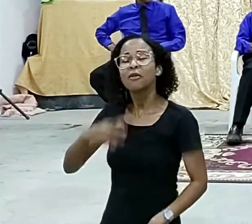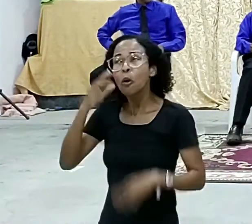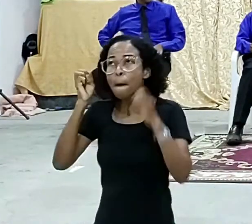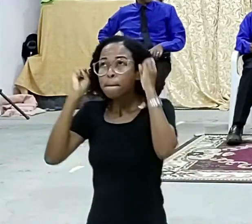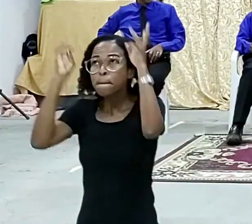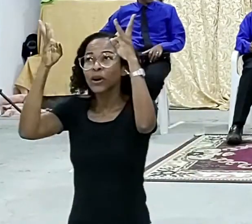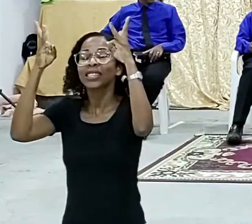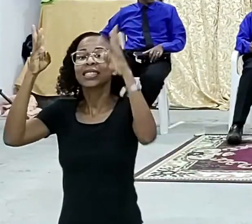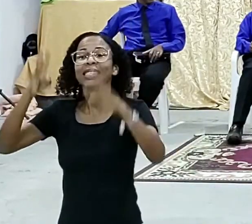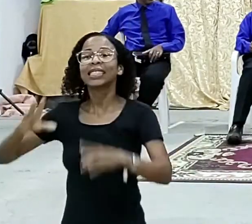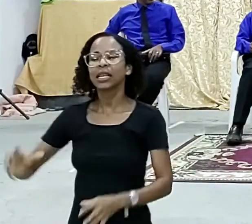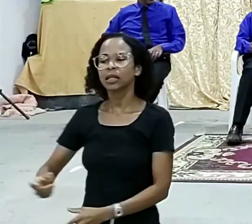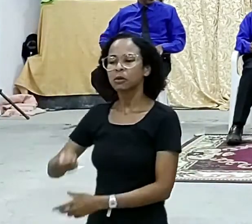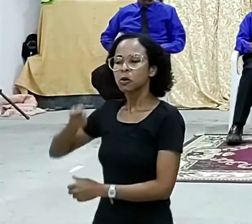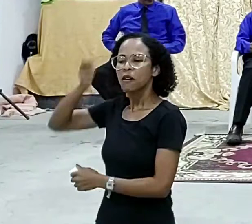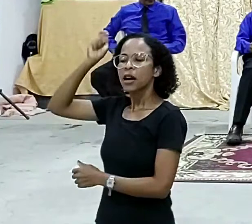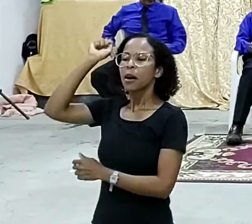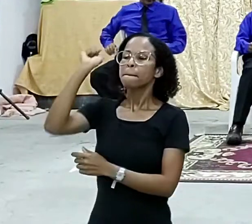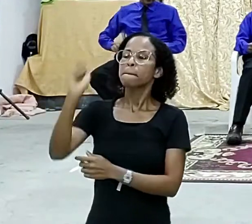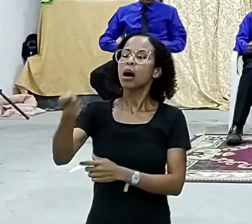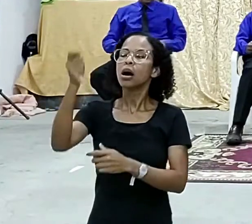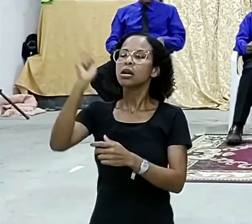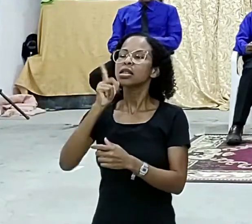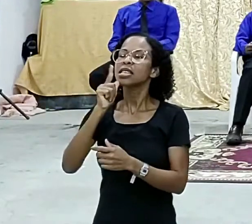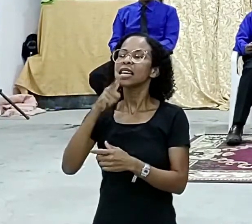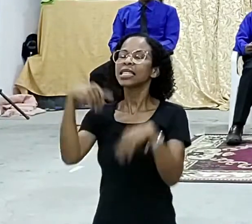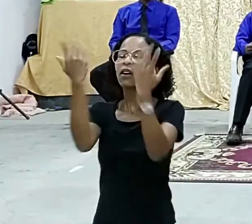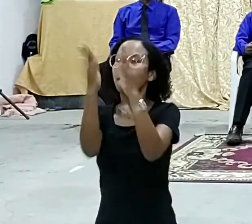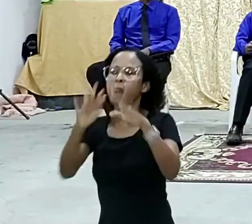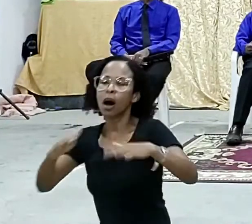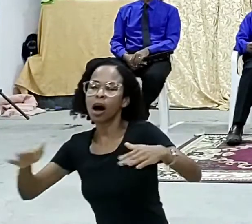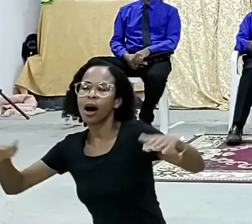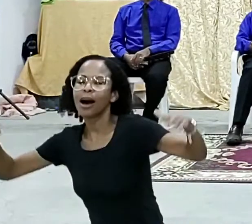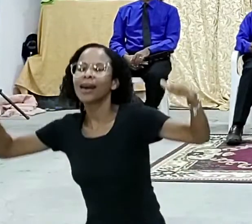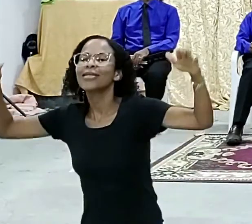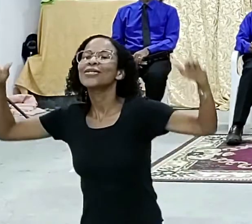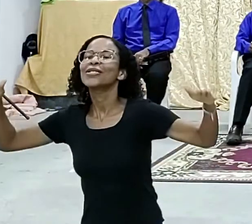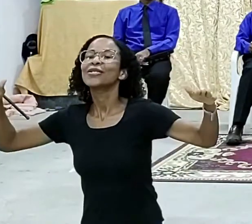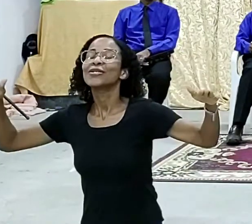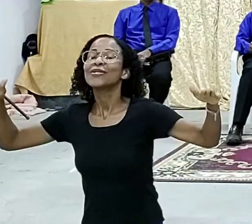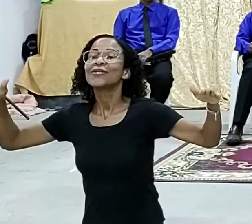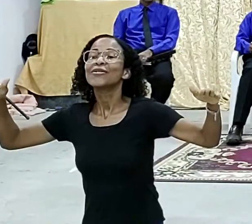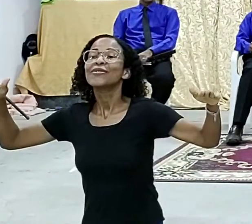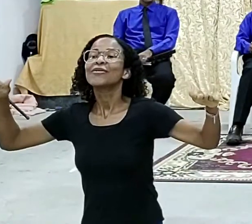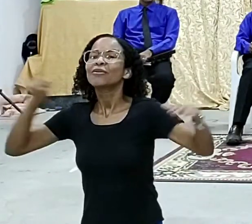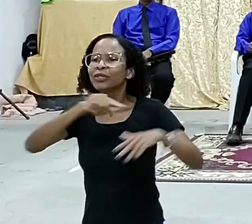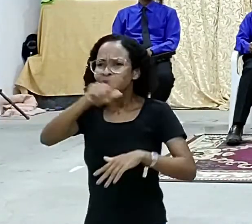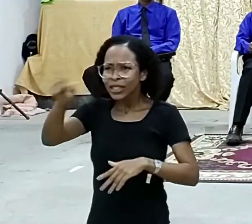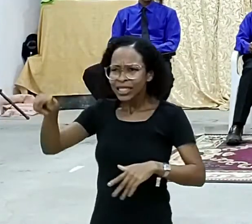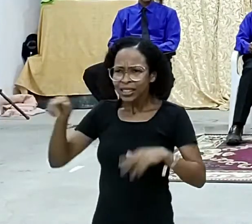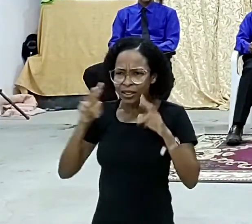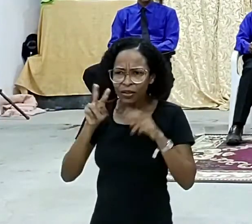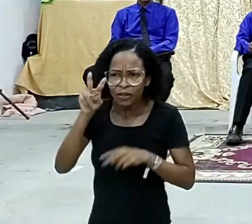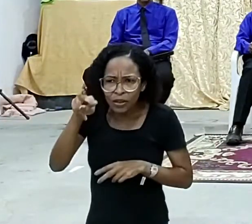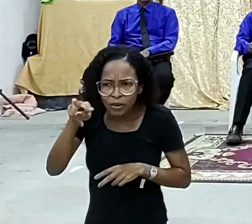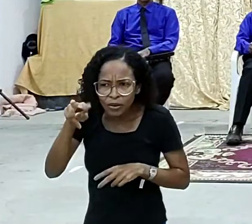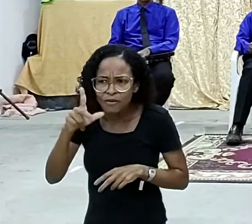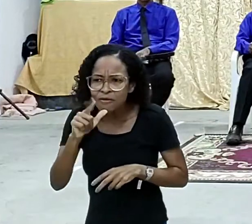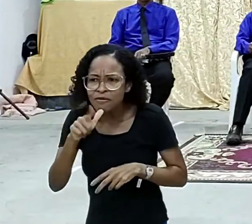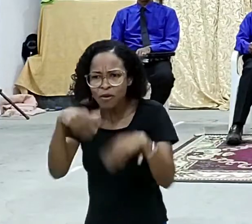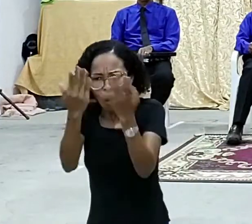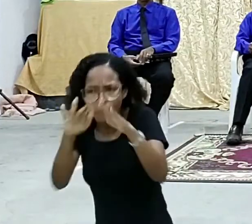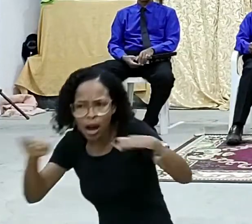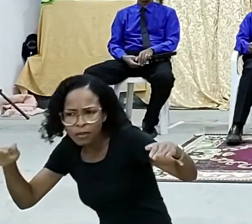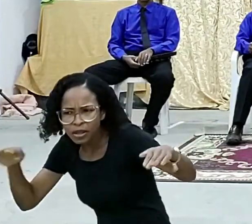mar, e o mar se abriu. Quem viu o mar se abrir aqui? Ninguém, mas Moisés,